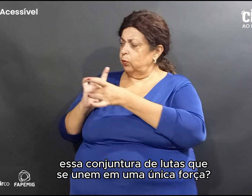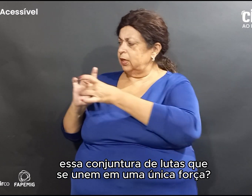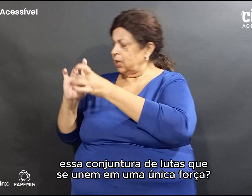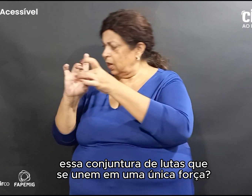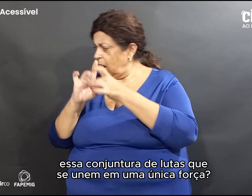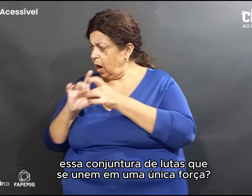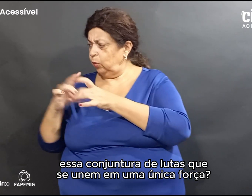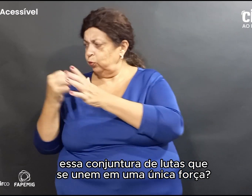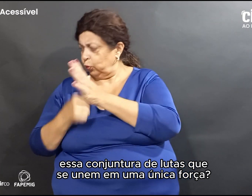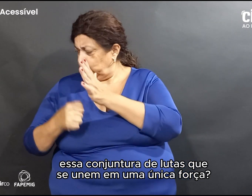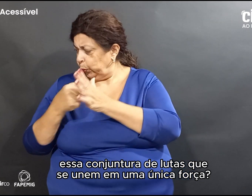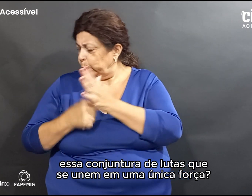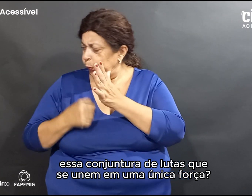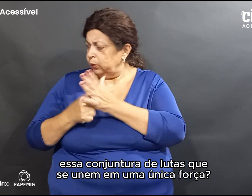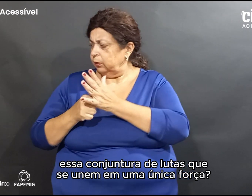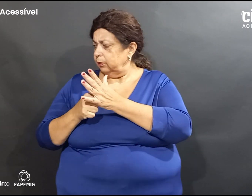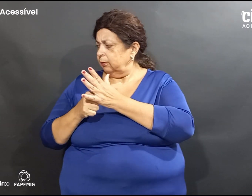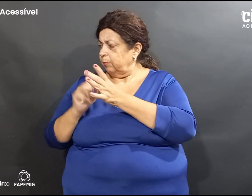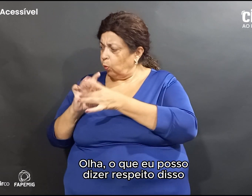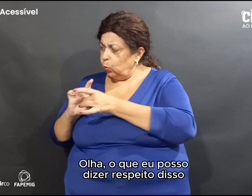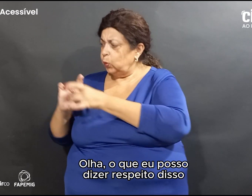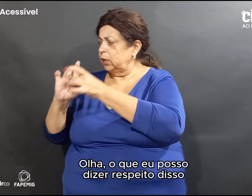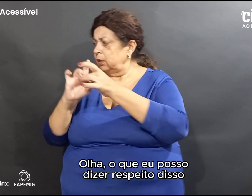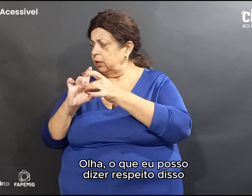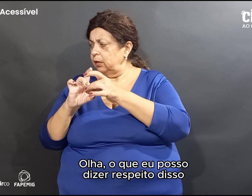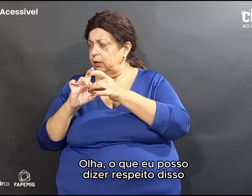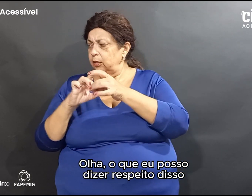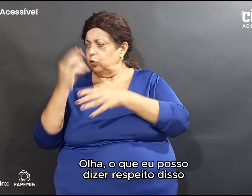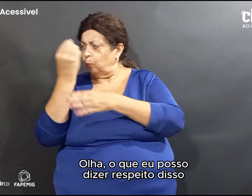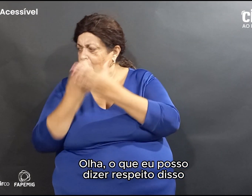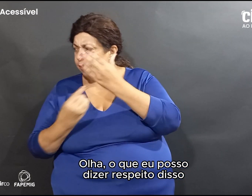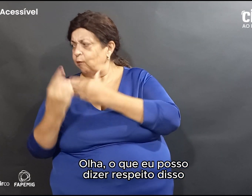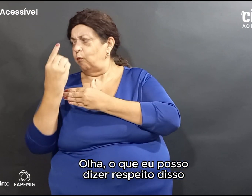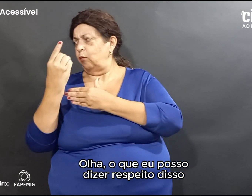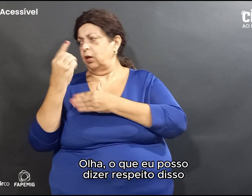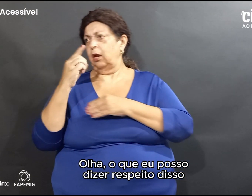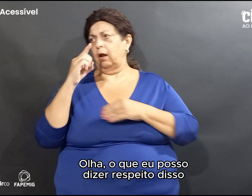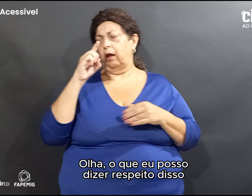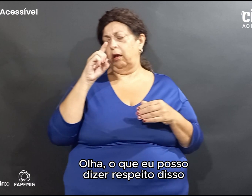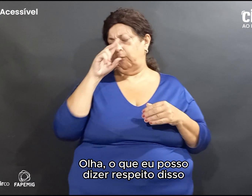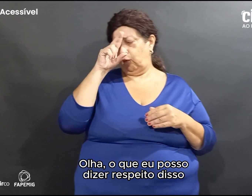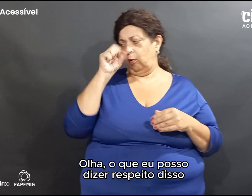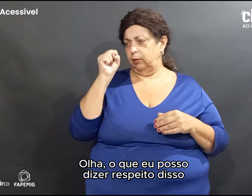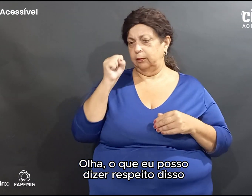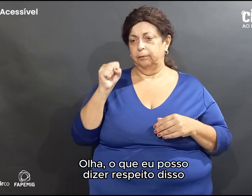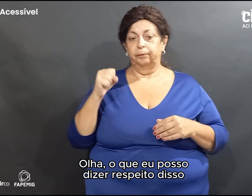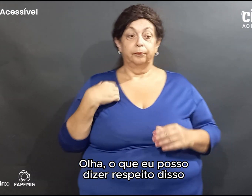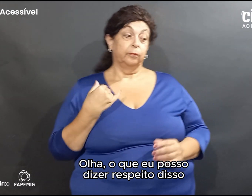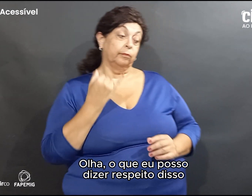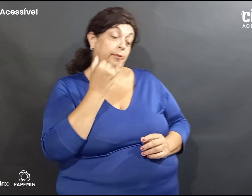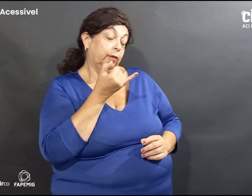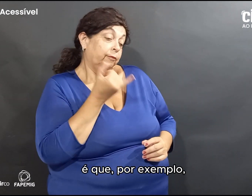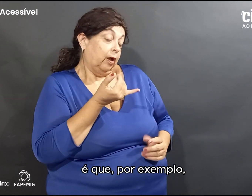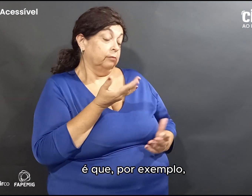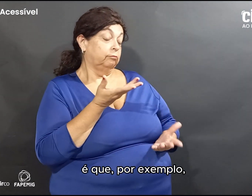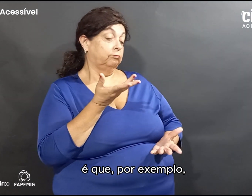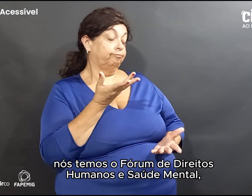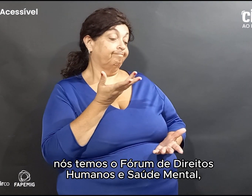que se unem em uma única força? Olha, o que eu posso dizer a respeito disso é que, por exemplo, nós temos